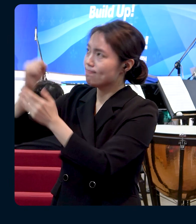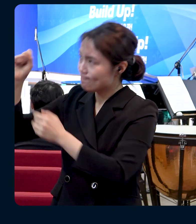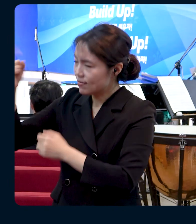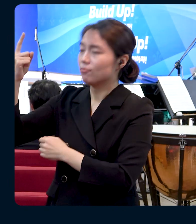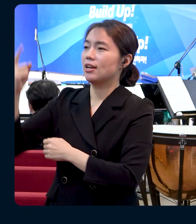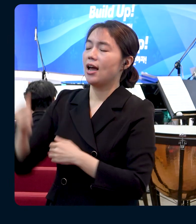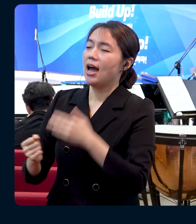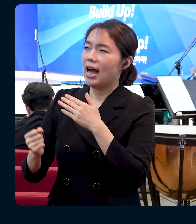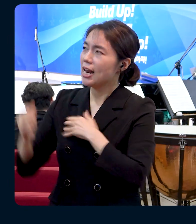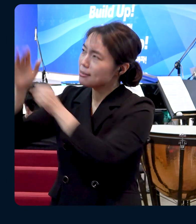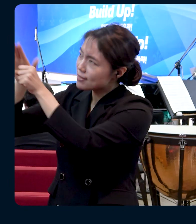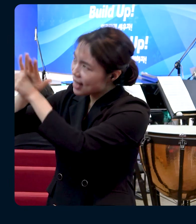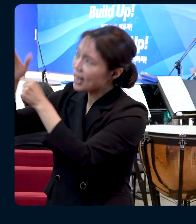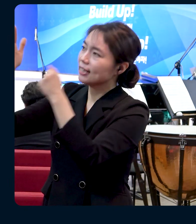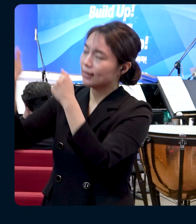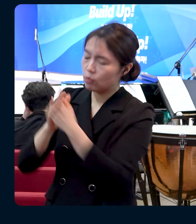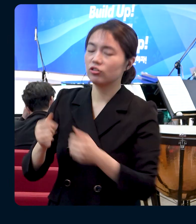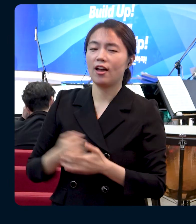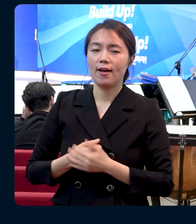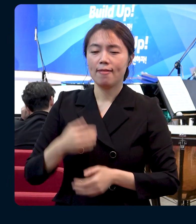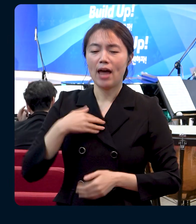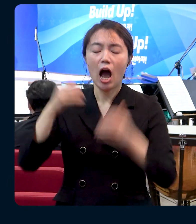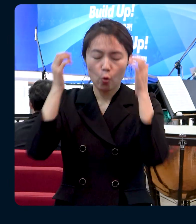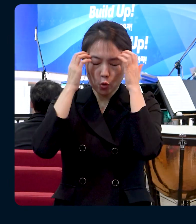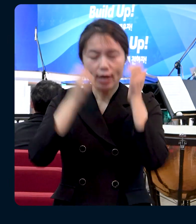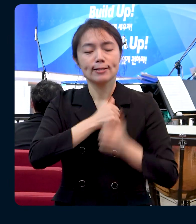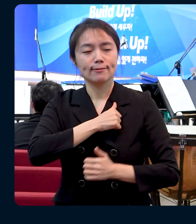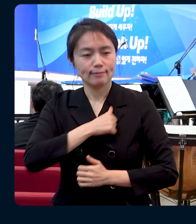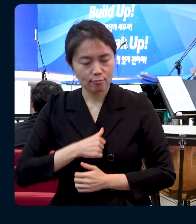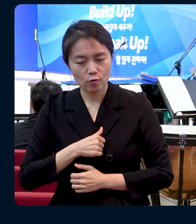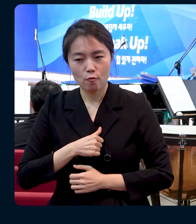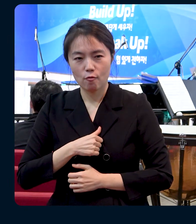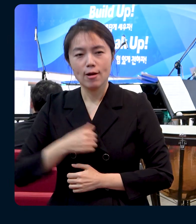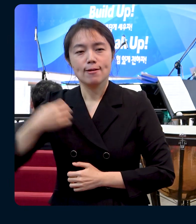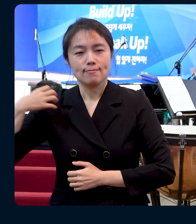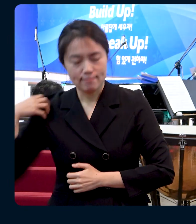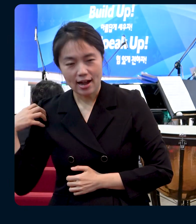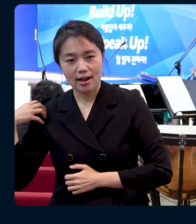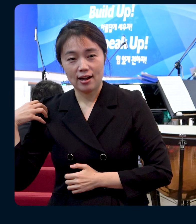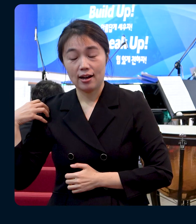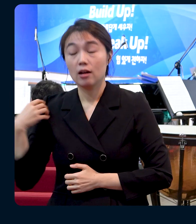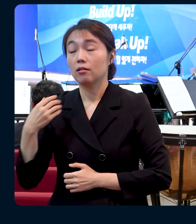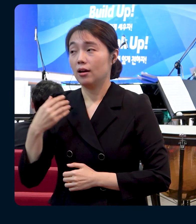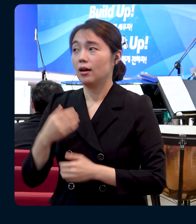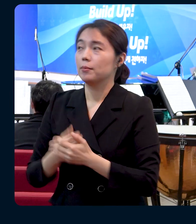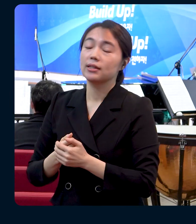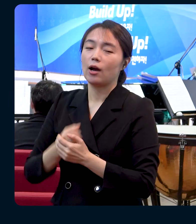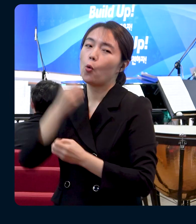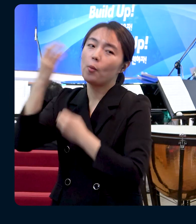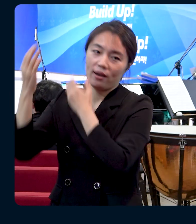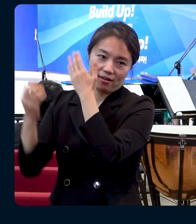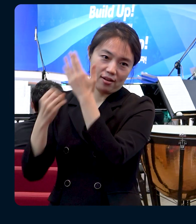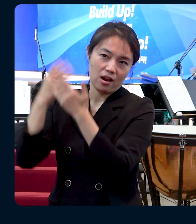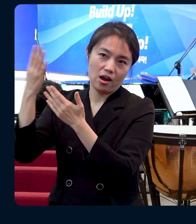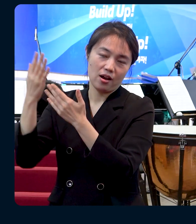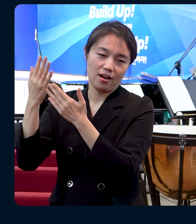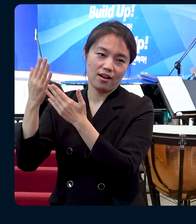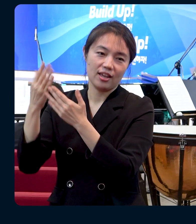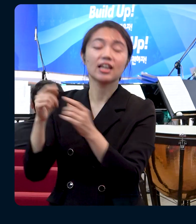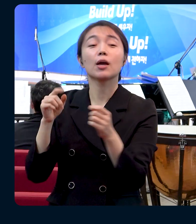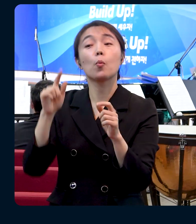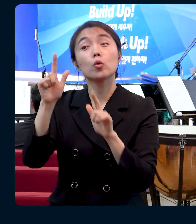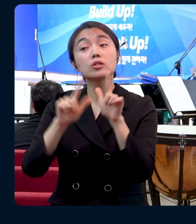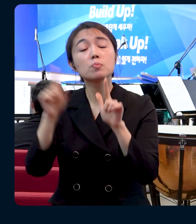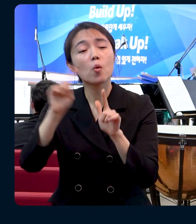하나님 때문에 감당합니다. 하나님 때문에 내가 이거 열심히 합니다. 그런 것이 바로 여호와께서 요셉과